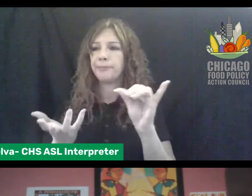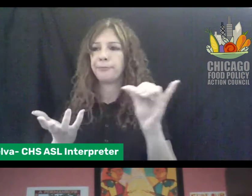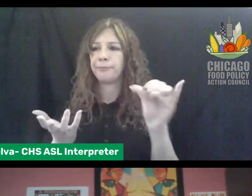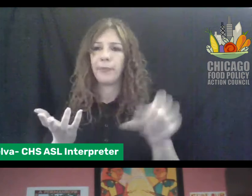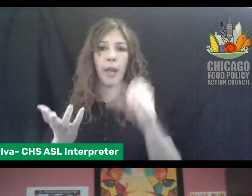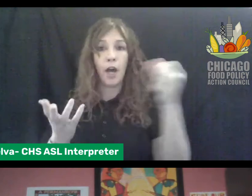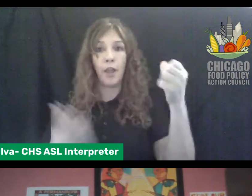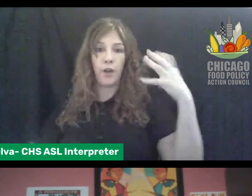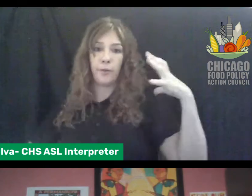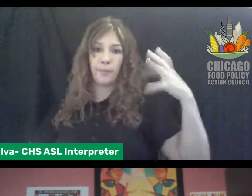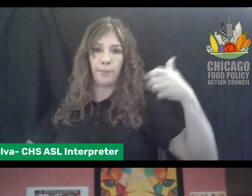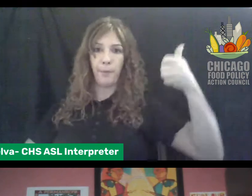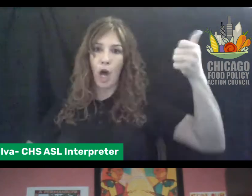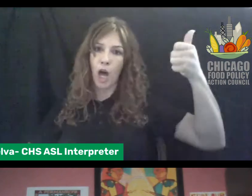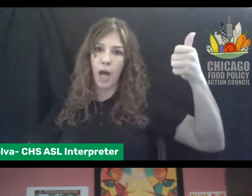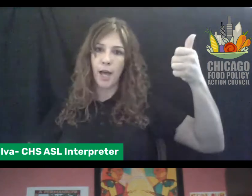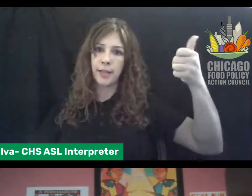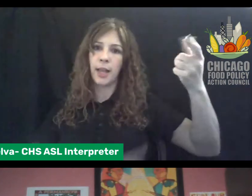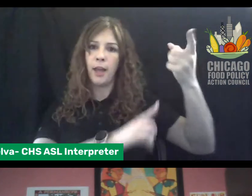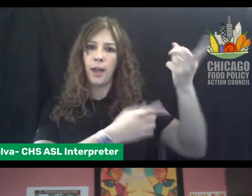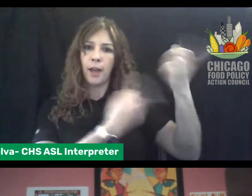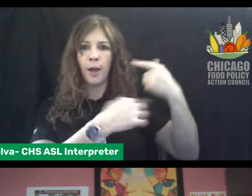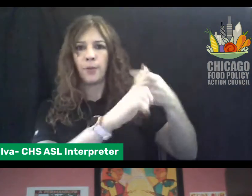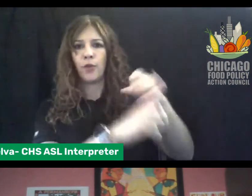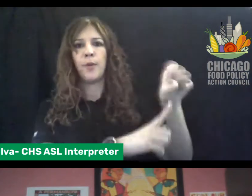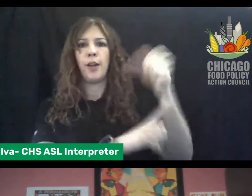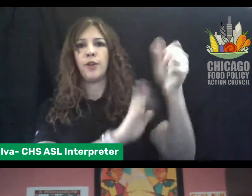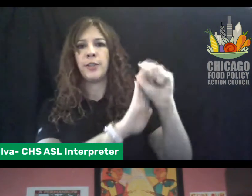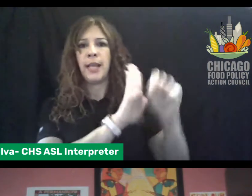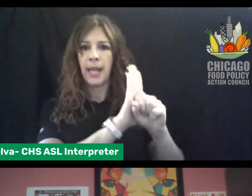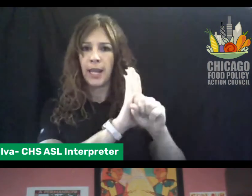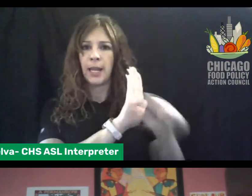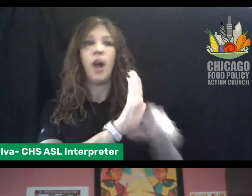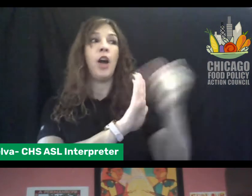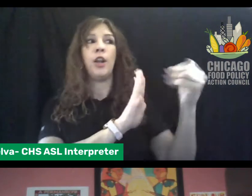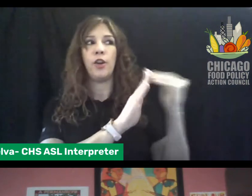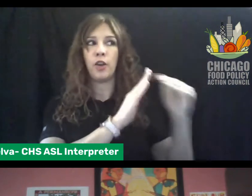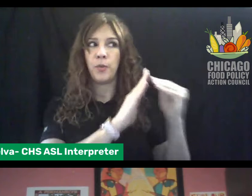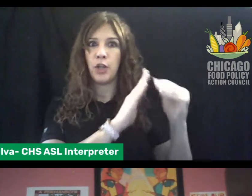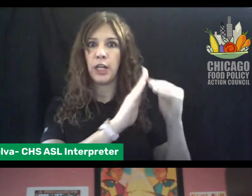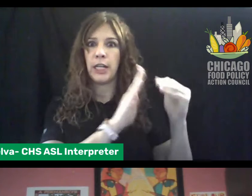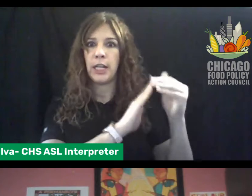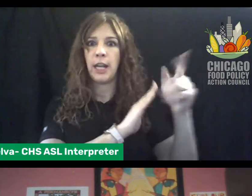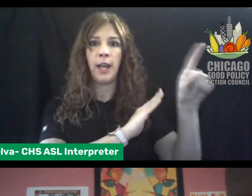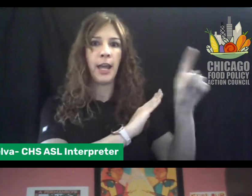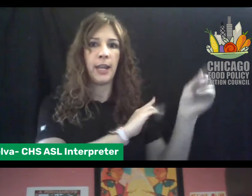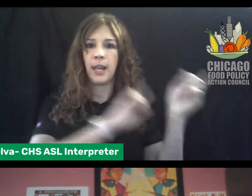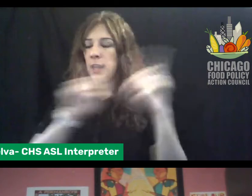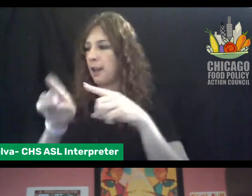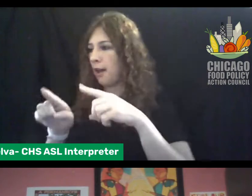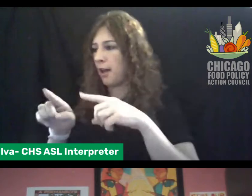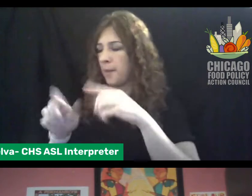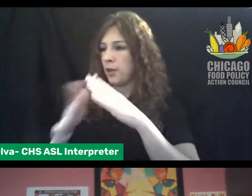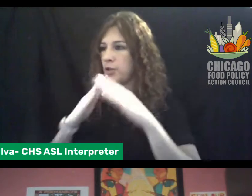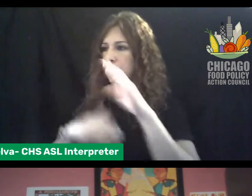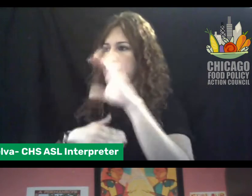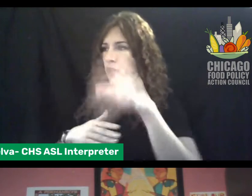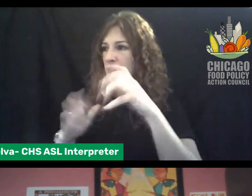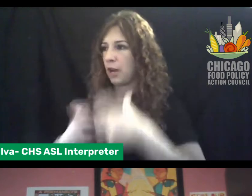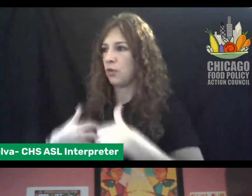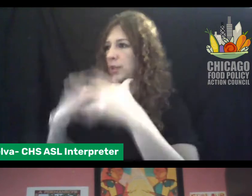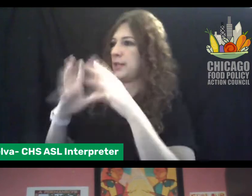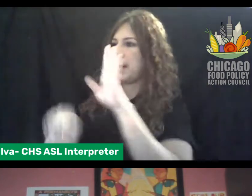patrón que viene de otro lado, de otro estado o de otra comunidad lejana a la comunidad nuestra, ¿verdad?